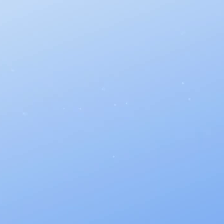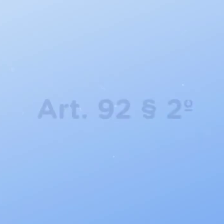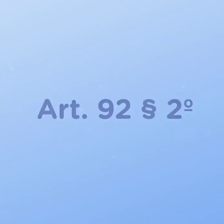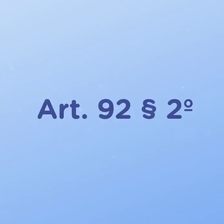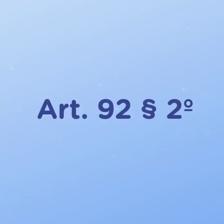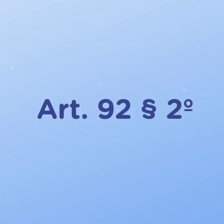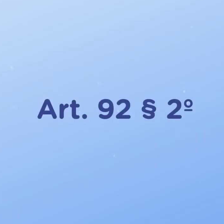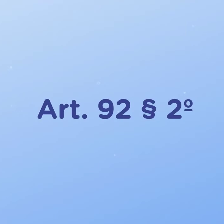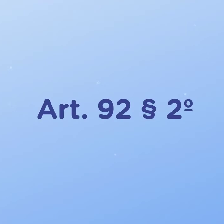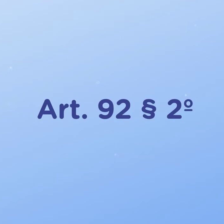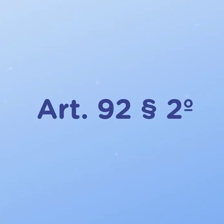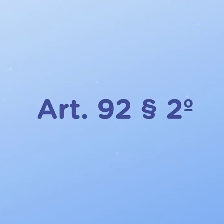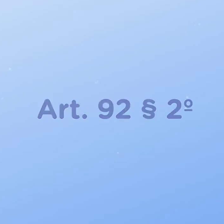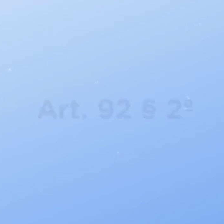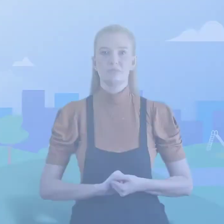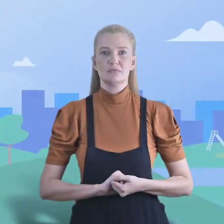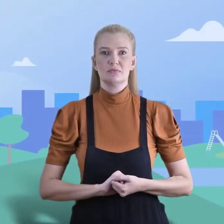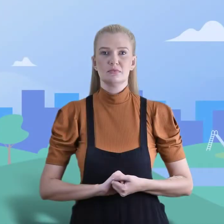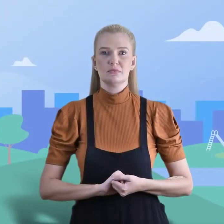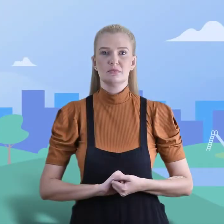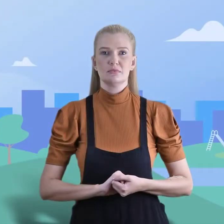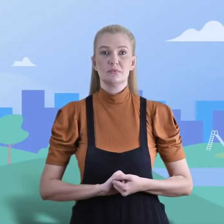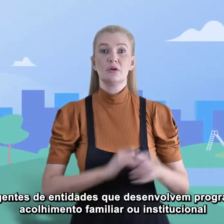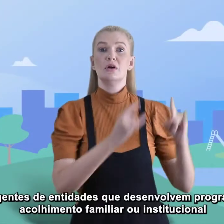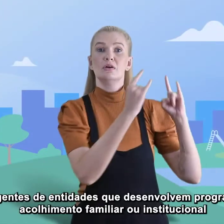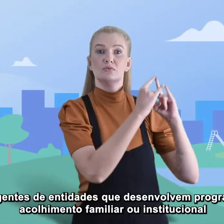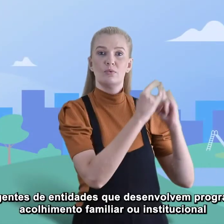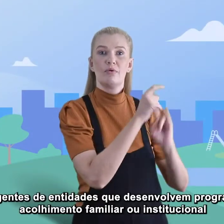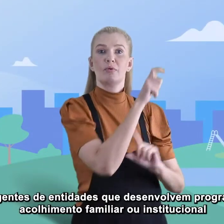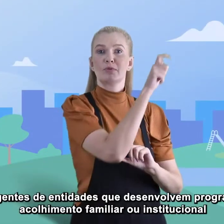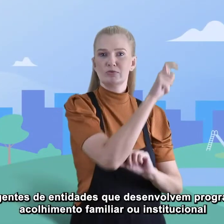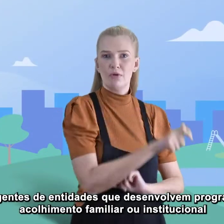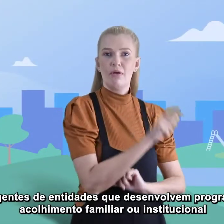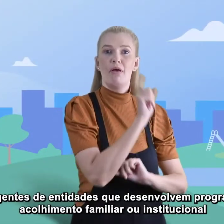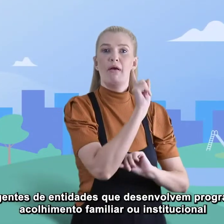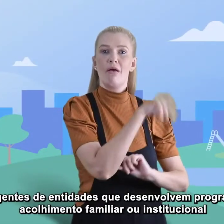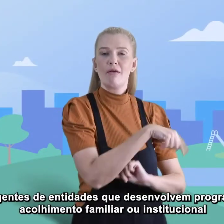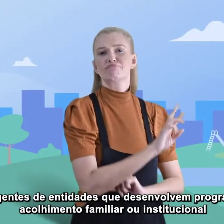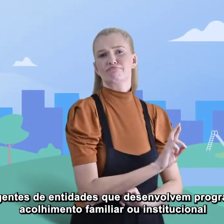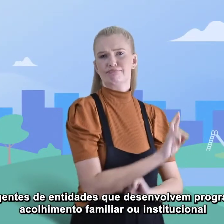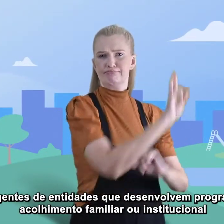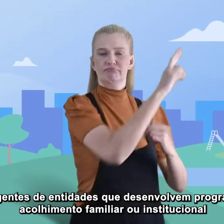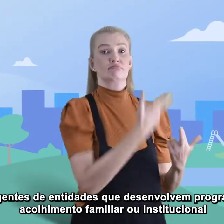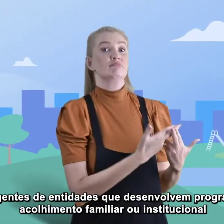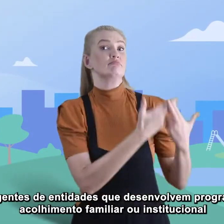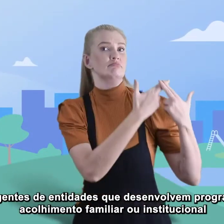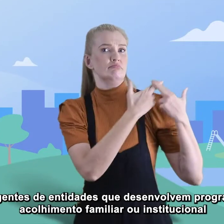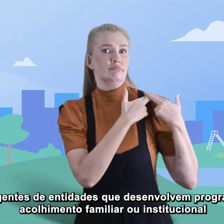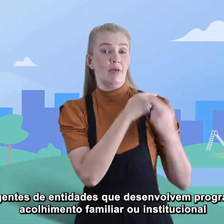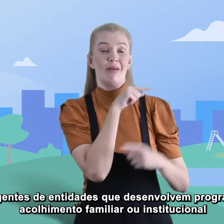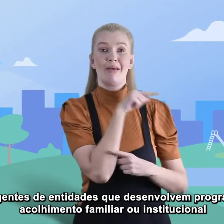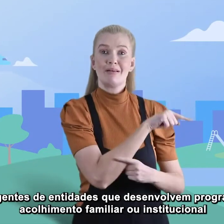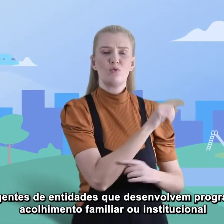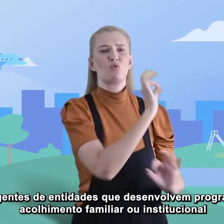Artigo 92, parágrafo 2º. Os dirigentes de entidades que desenvolvem programas de acolhimento